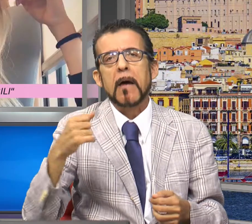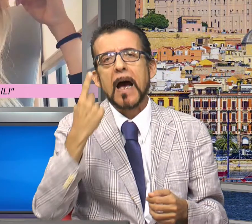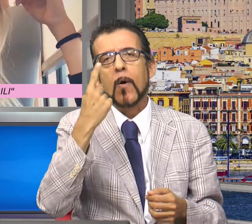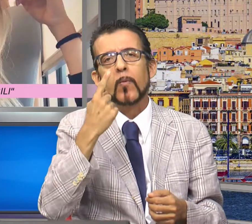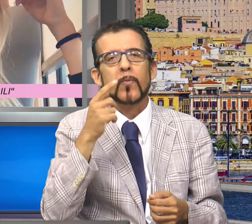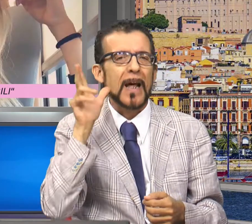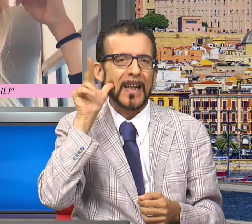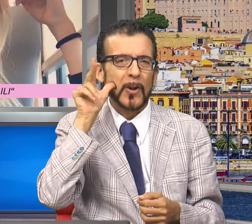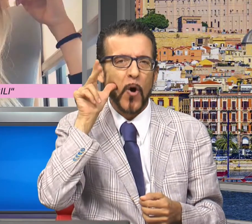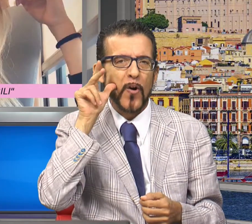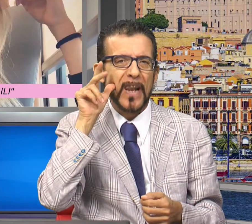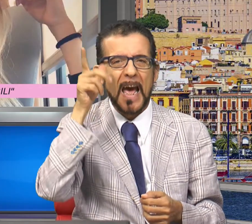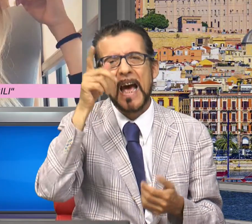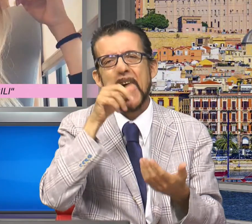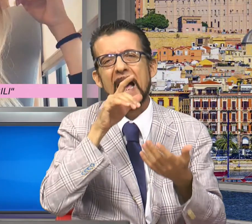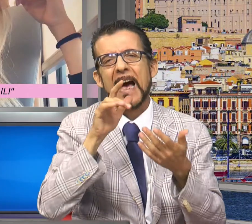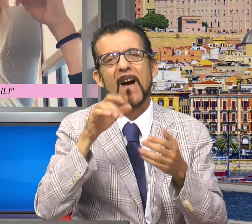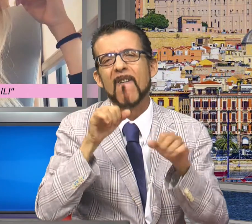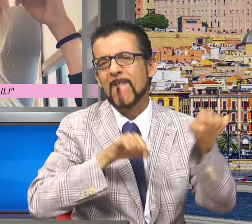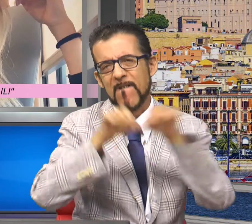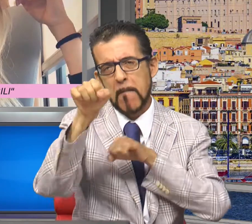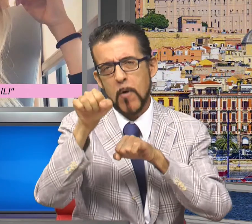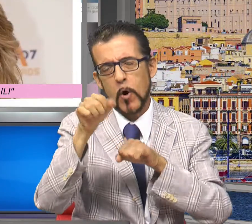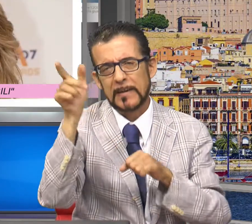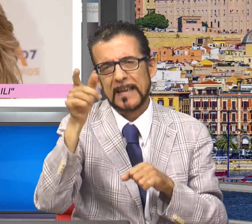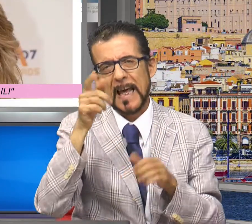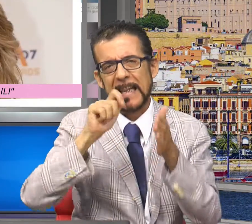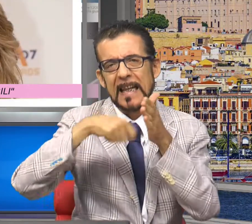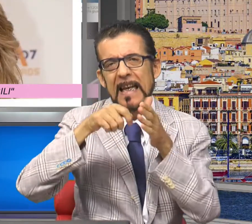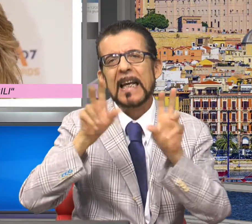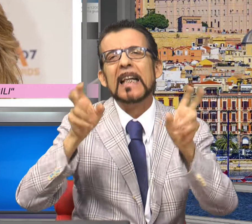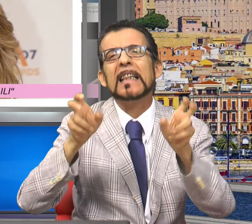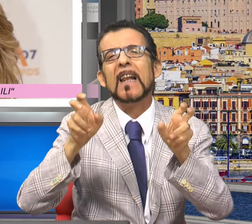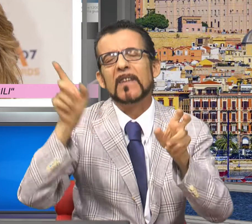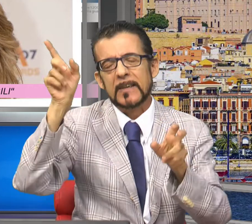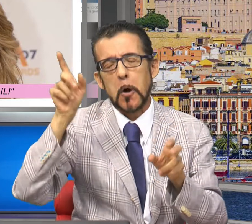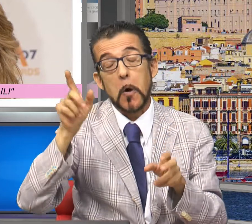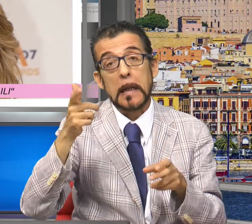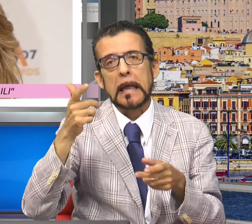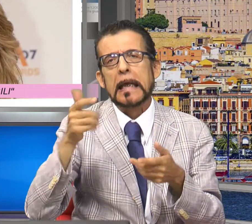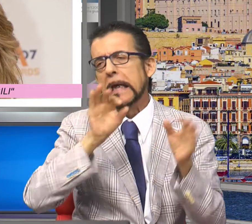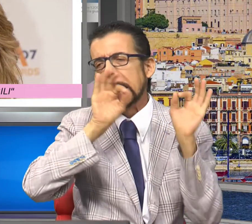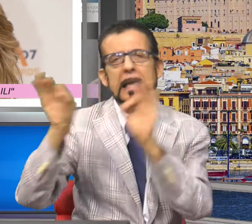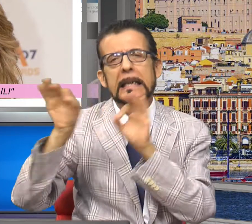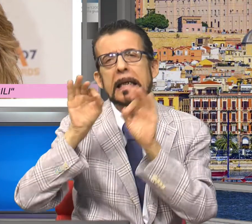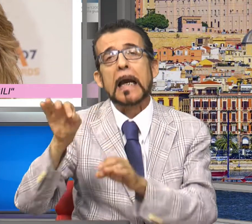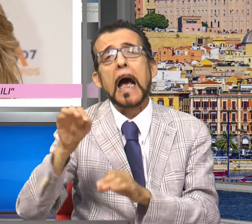poi diventata virale, della showgirl Ara Borselli, che si è attirata le ire degli haters per le sue dichiarazioni su quando in